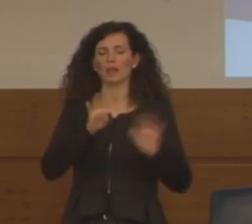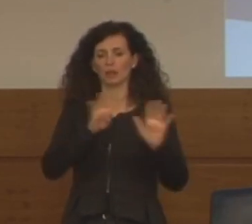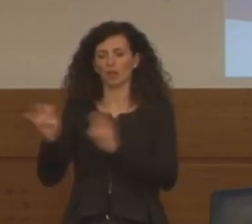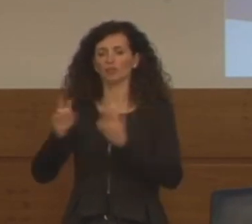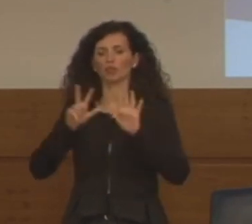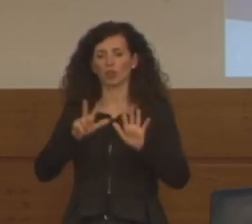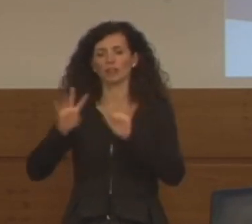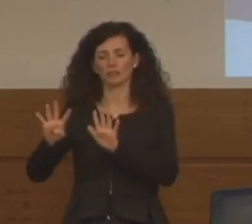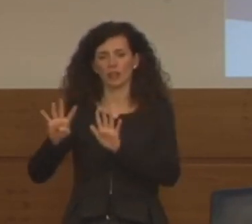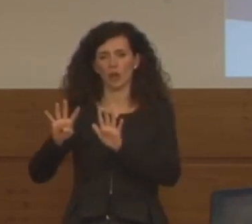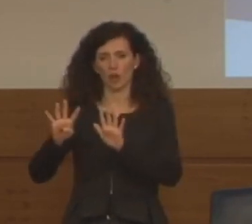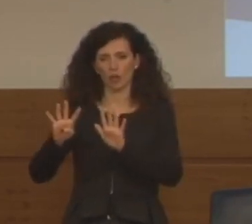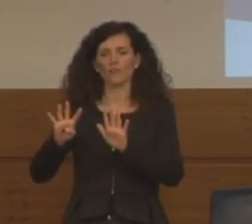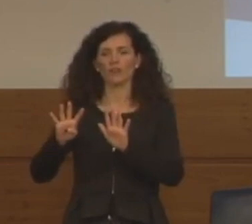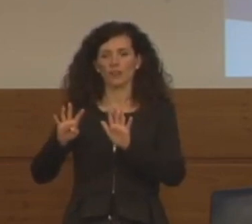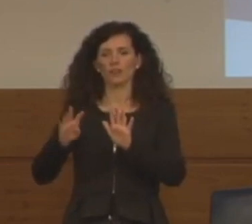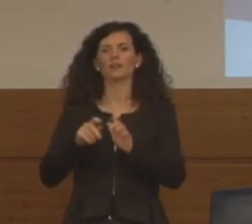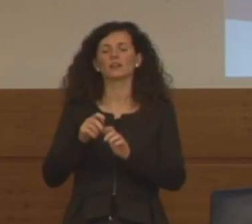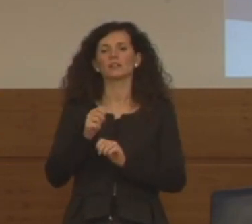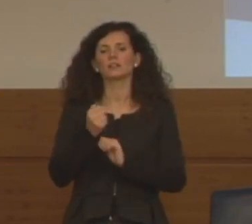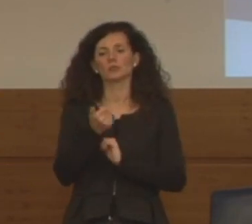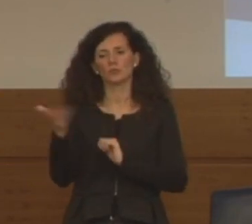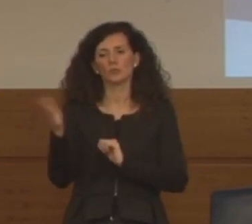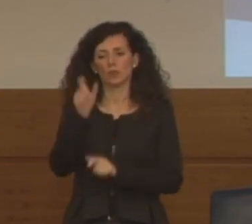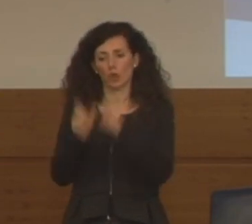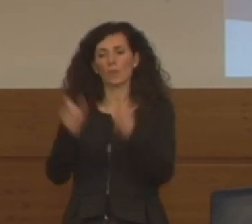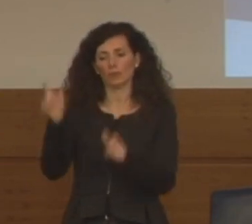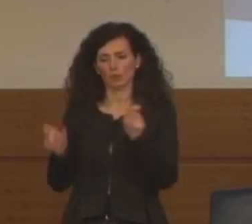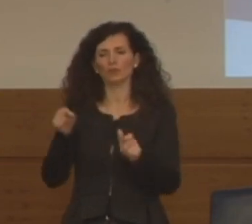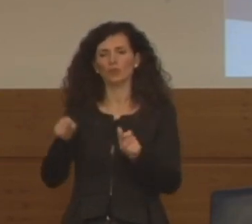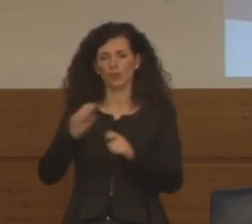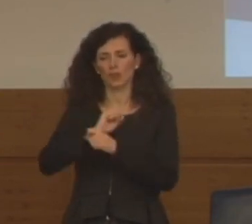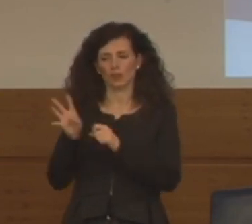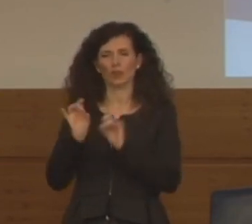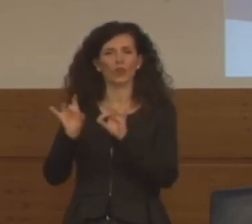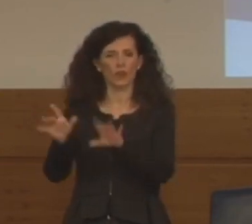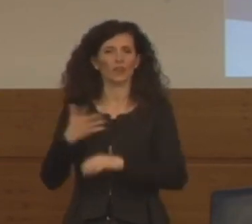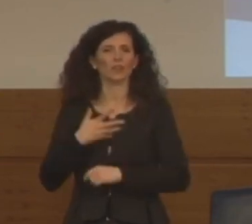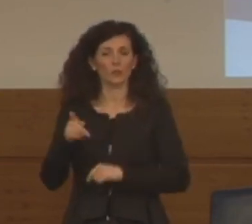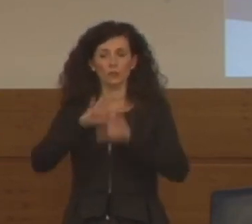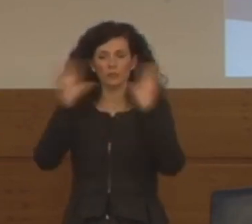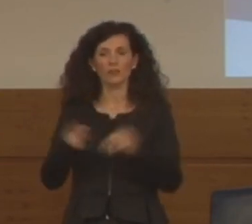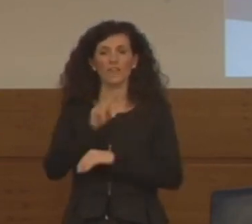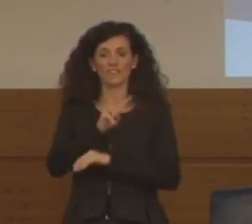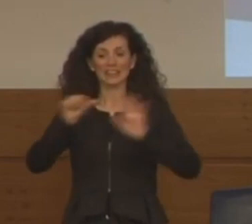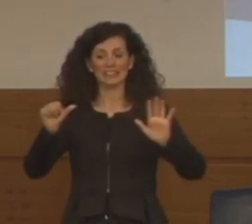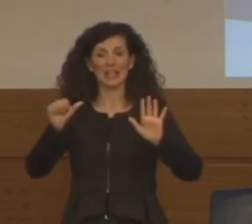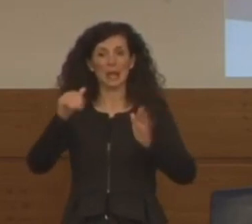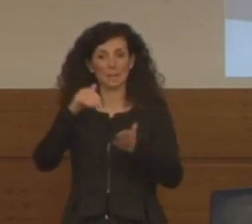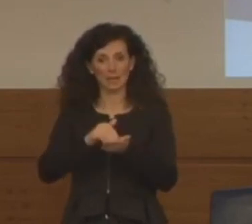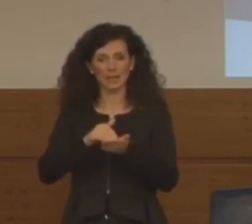2.989 il numero delle persone positive complessivamente 26 mila 0